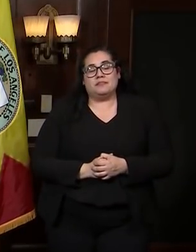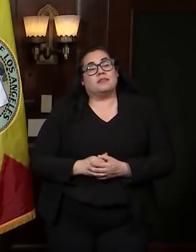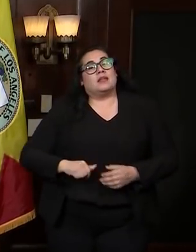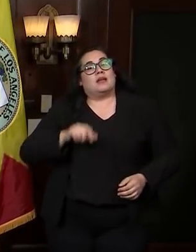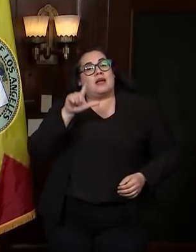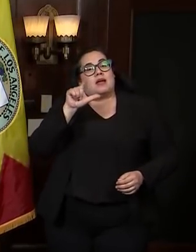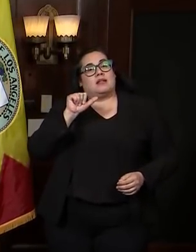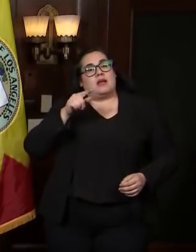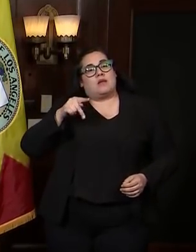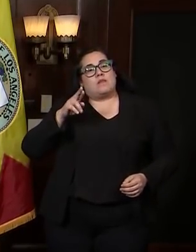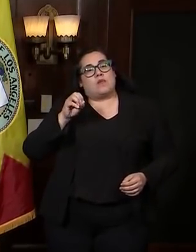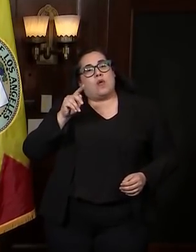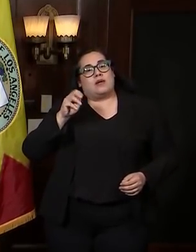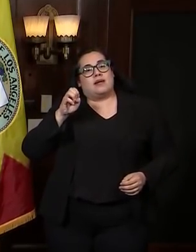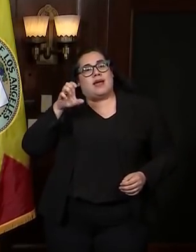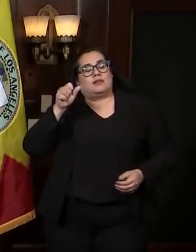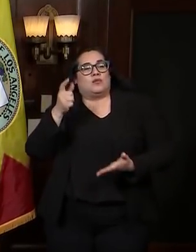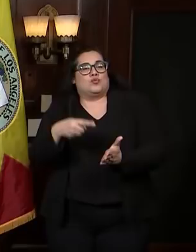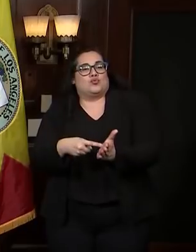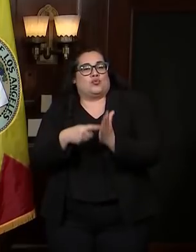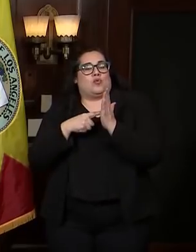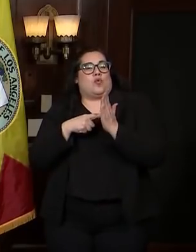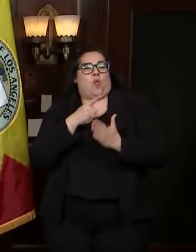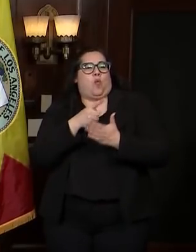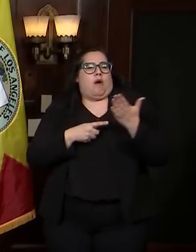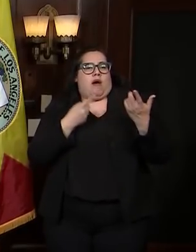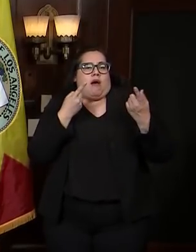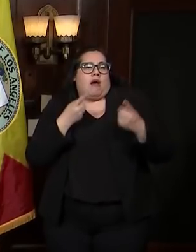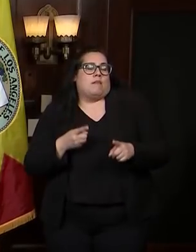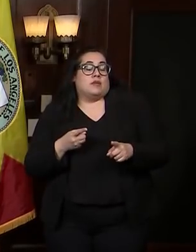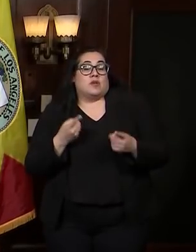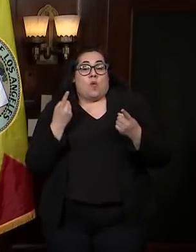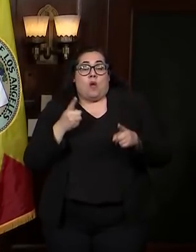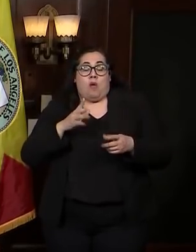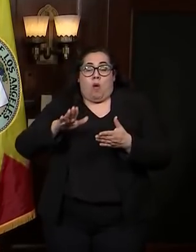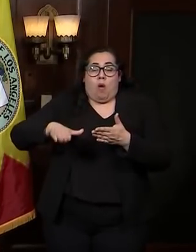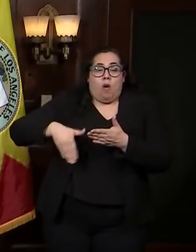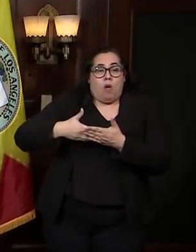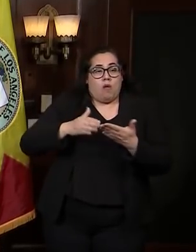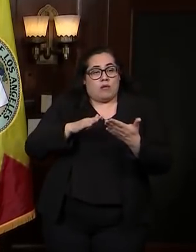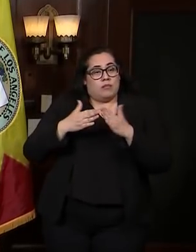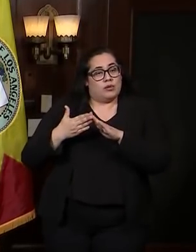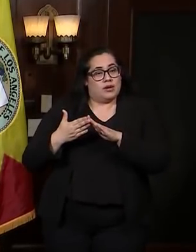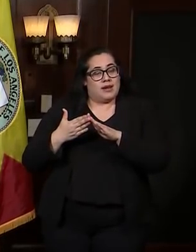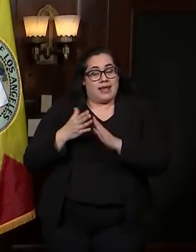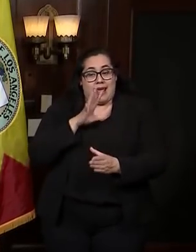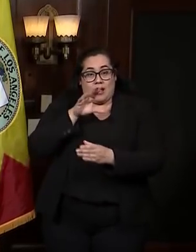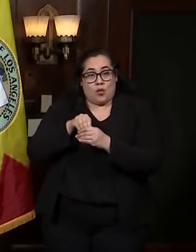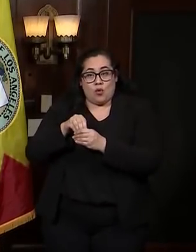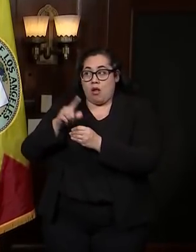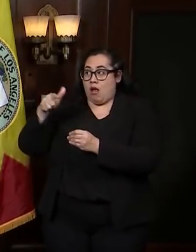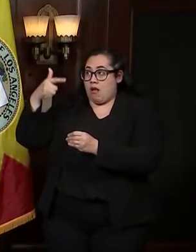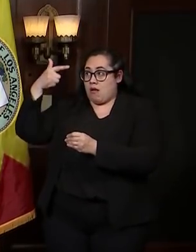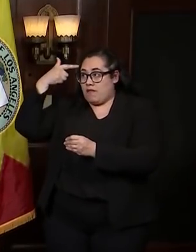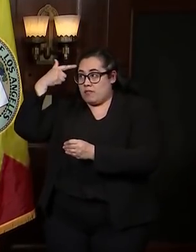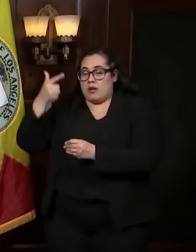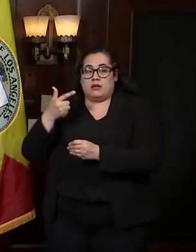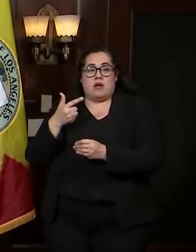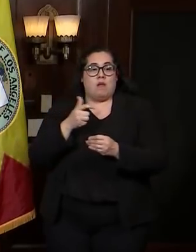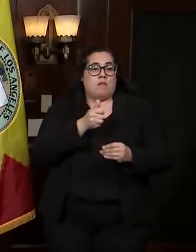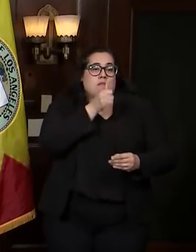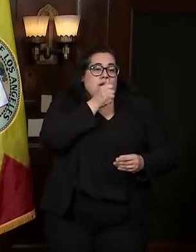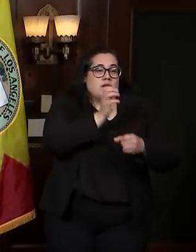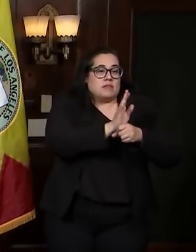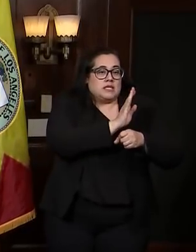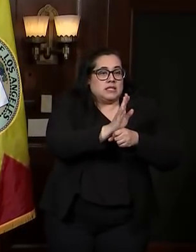LA Protects nos muestra lo que pasa cuando toda la comunidad, incluso el gobierno y el sector